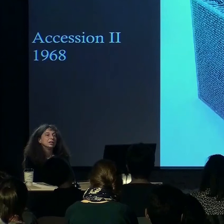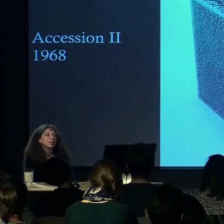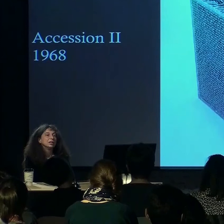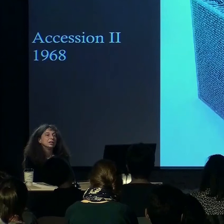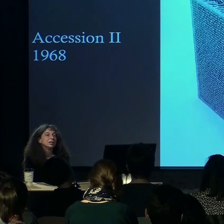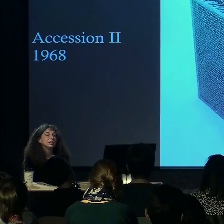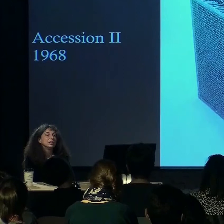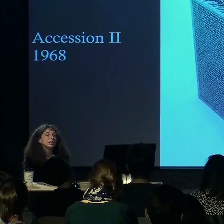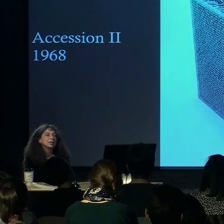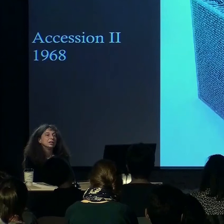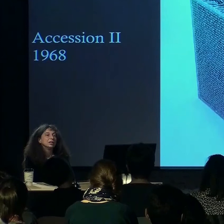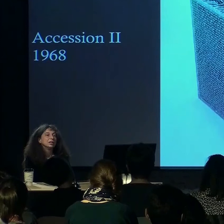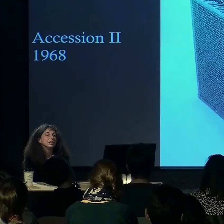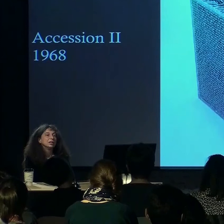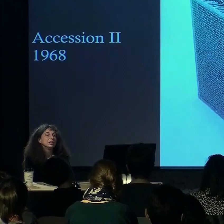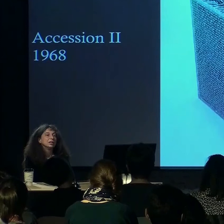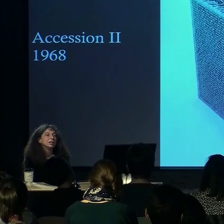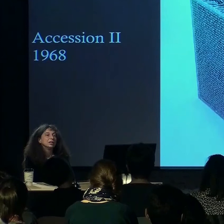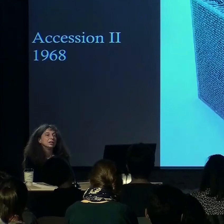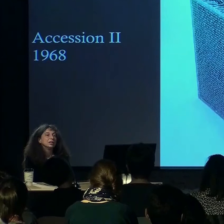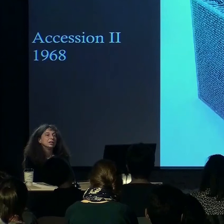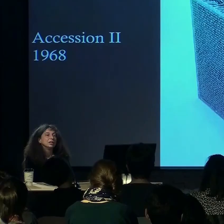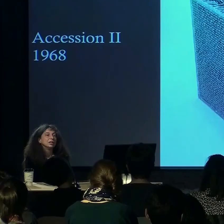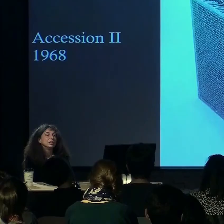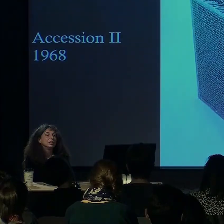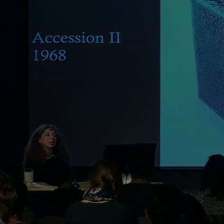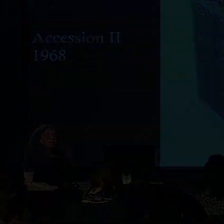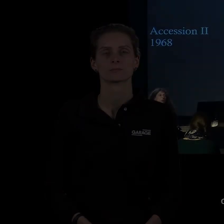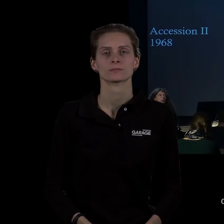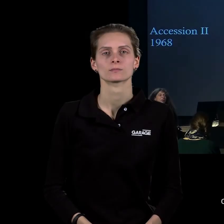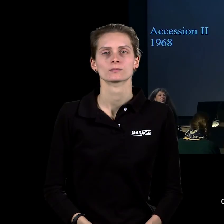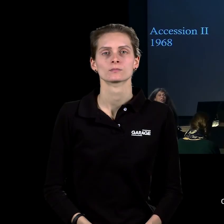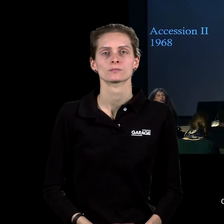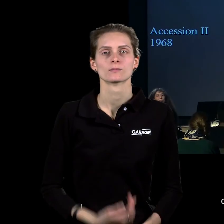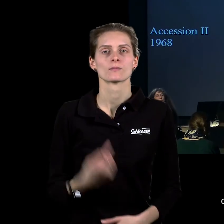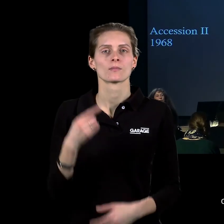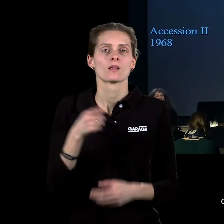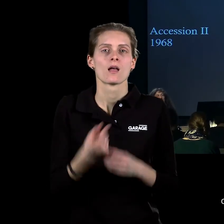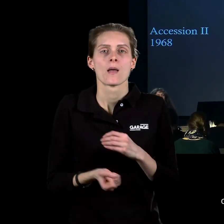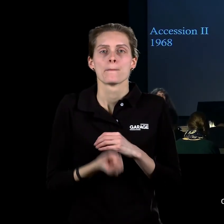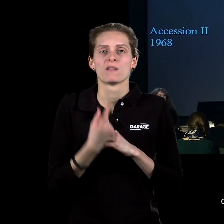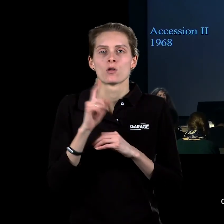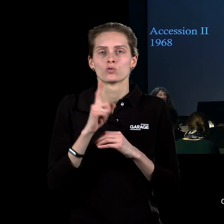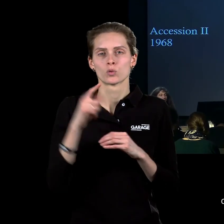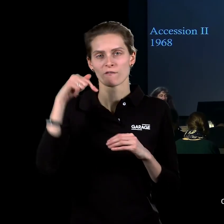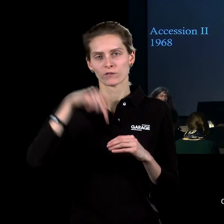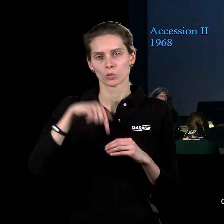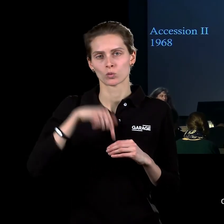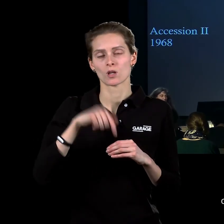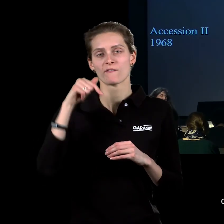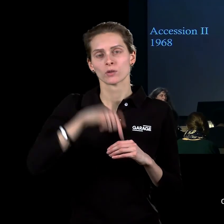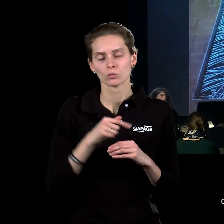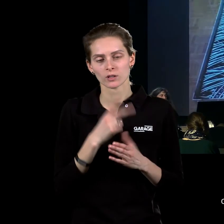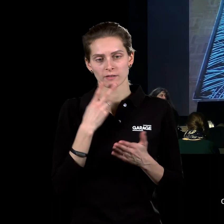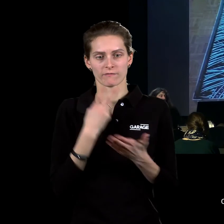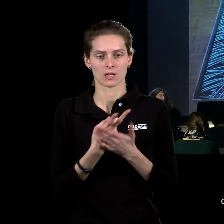Он достаточно длинный, напоминает ровно подстриженную траву серого цвета. У него появляется нечто внутри, и это нечто внутри